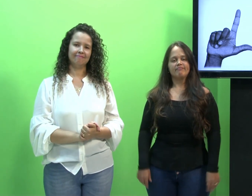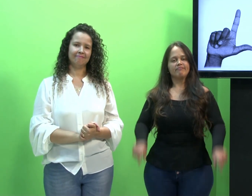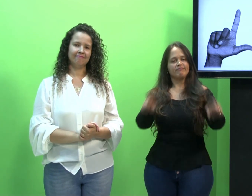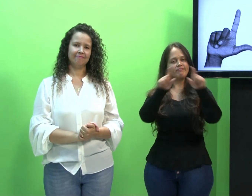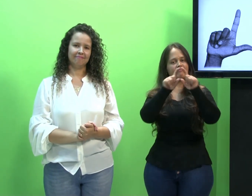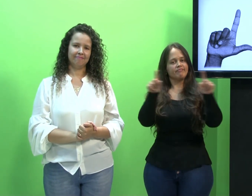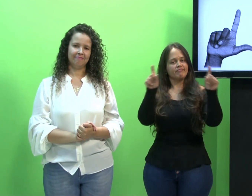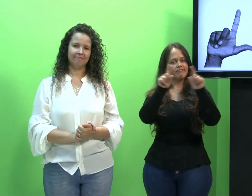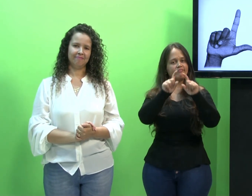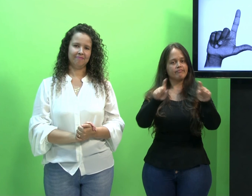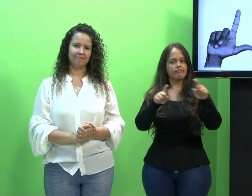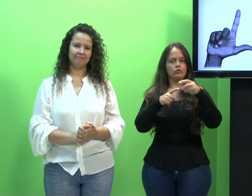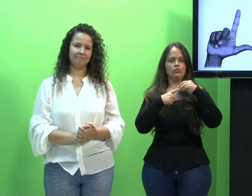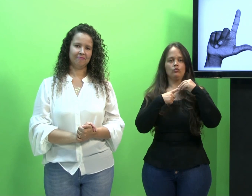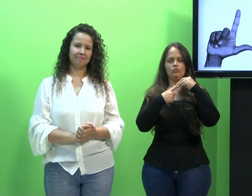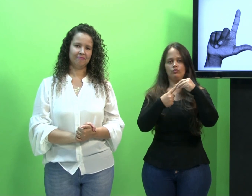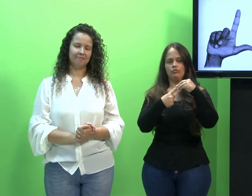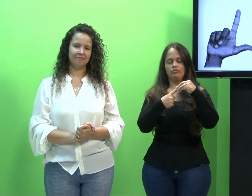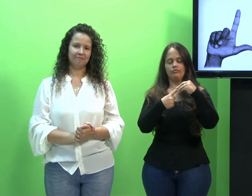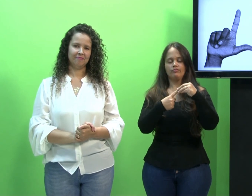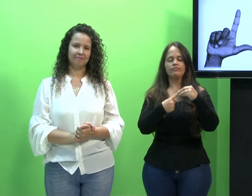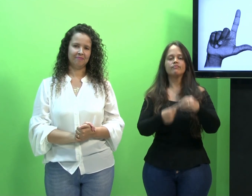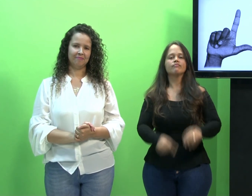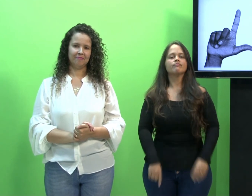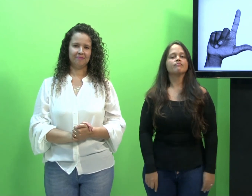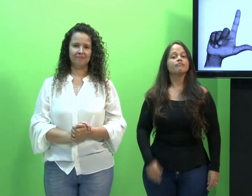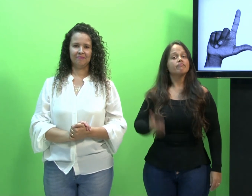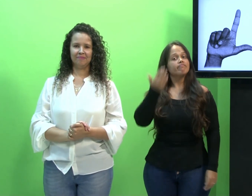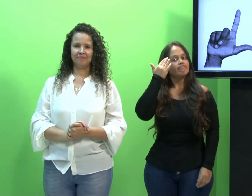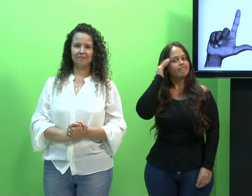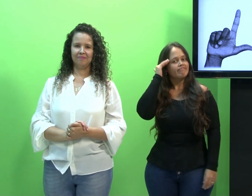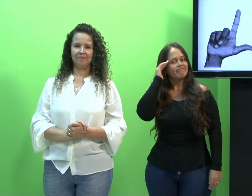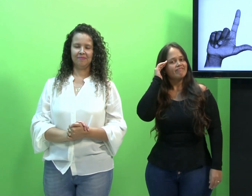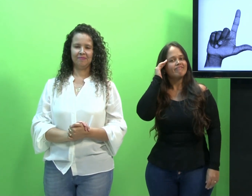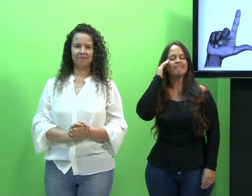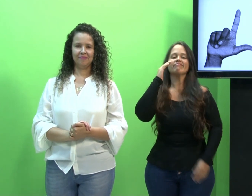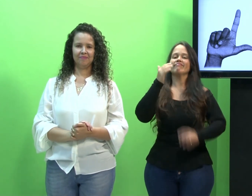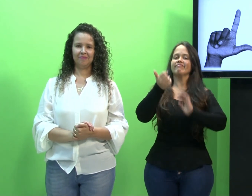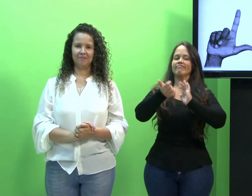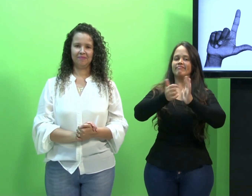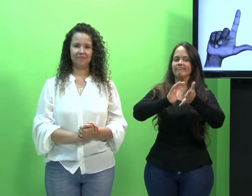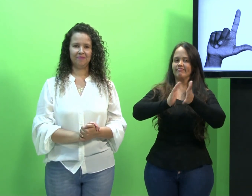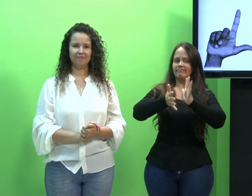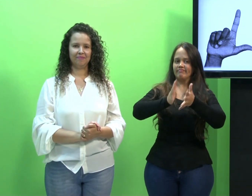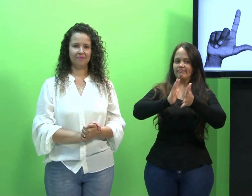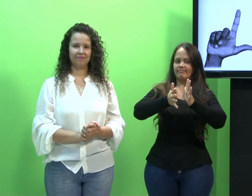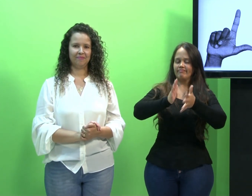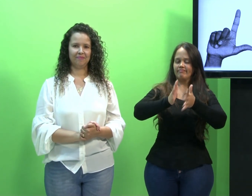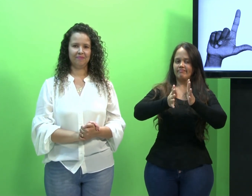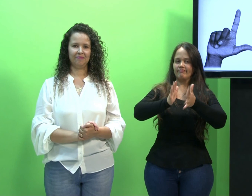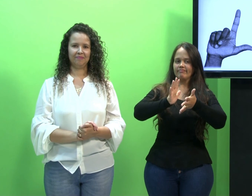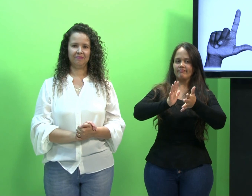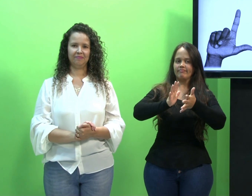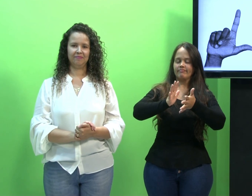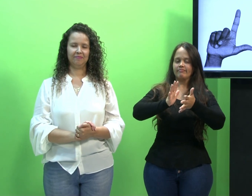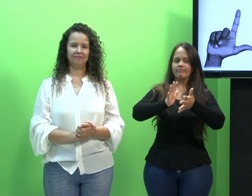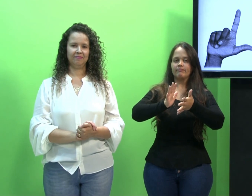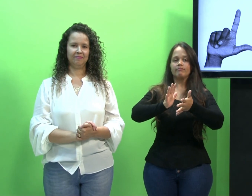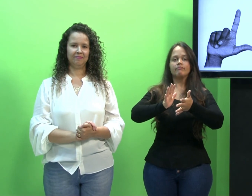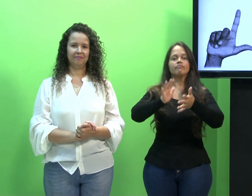Parágrafo único. Entende-se como língua brasileira de sinais, Libras, a